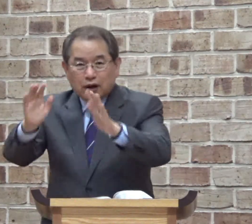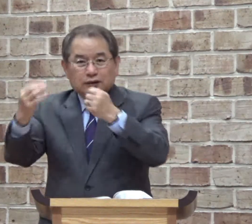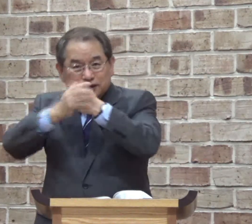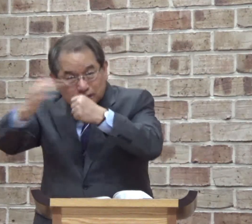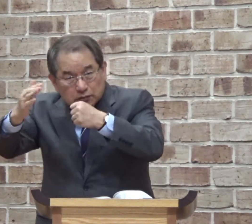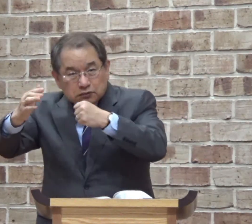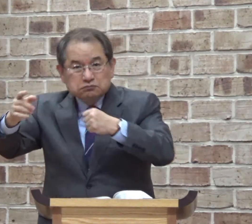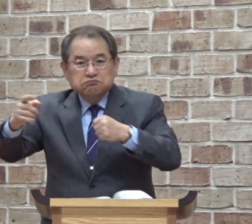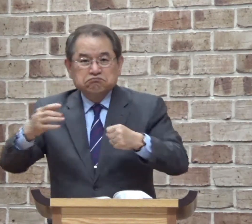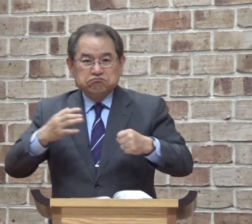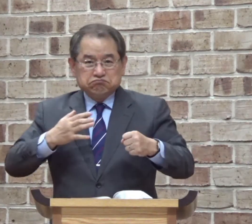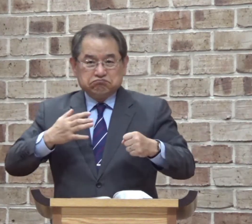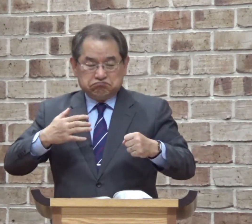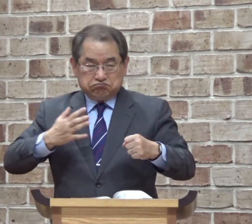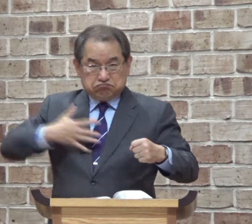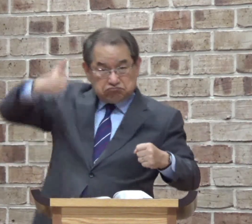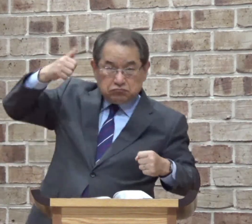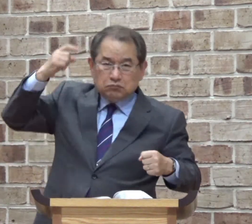오랫동안 잉태하지 못하다 낳았던 세례 요한은